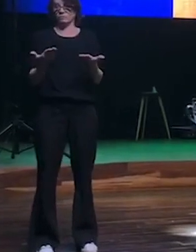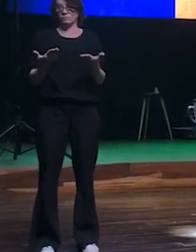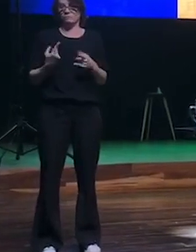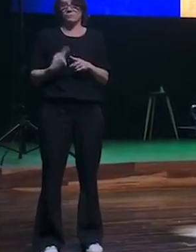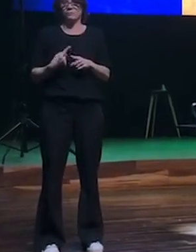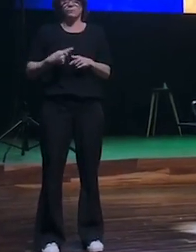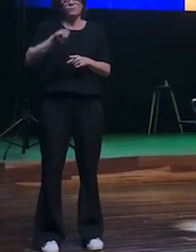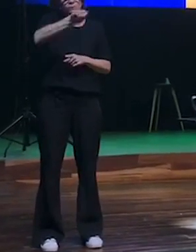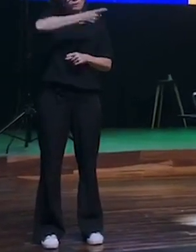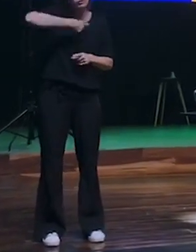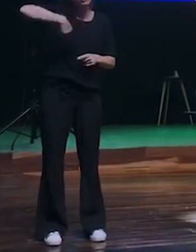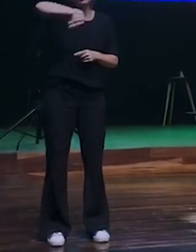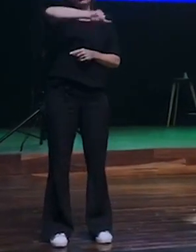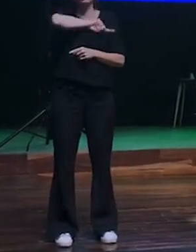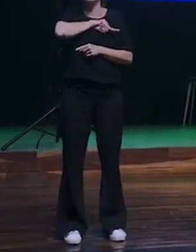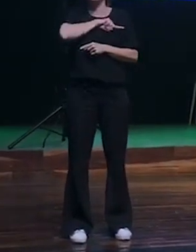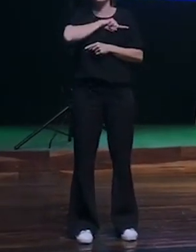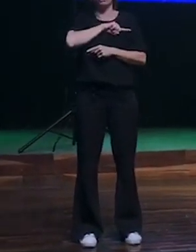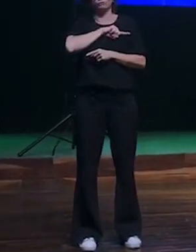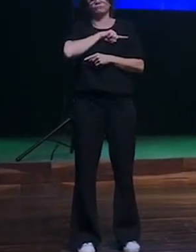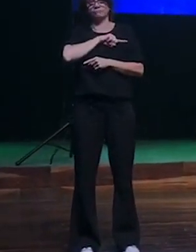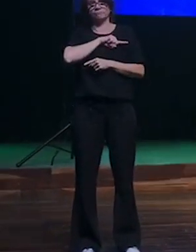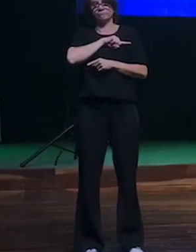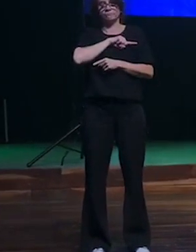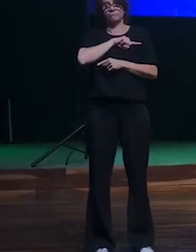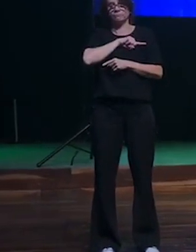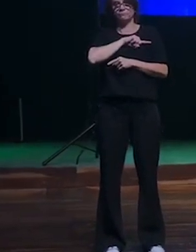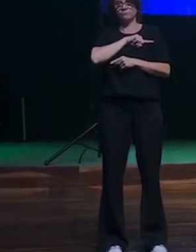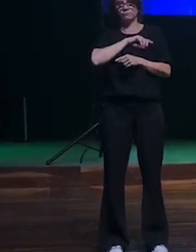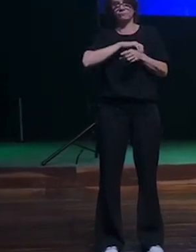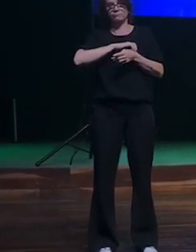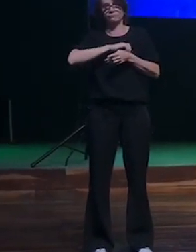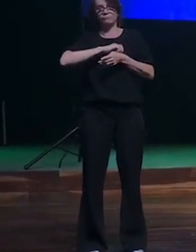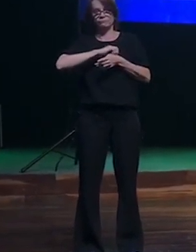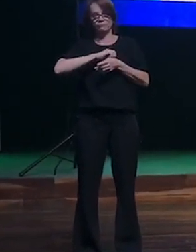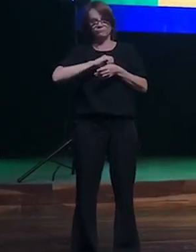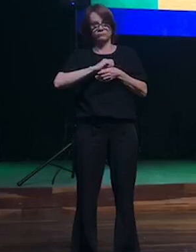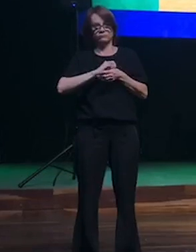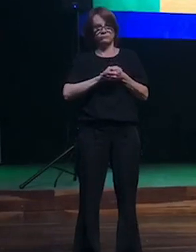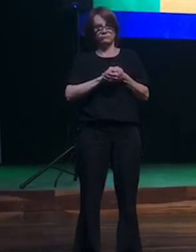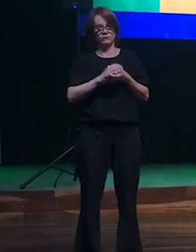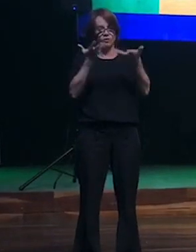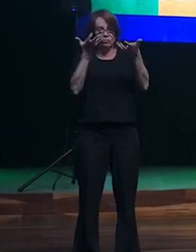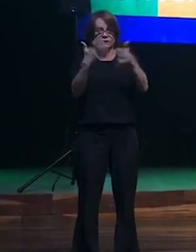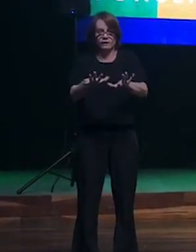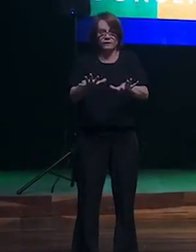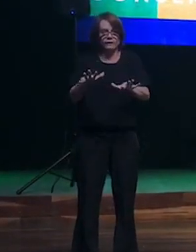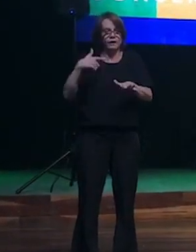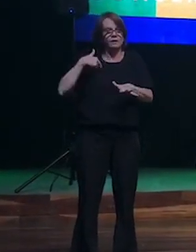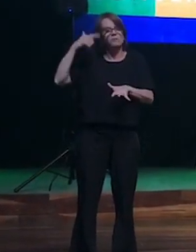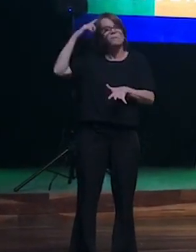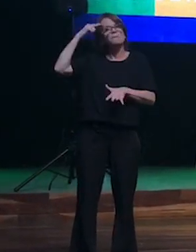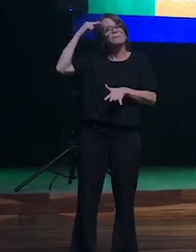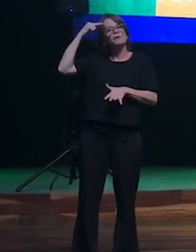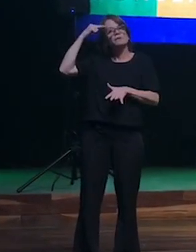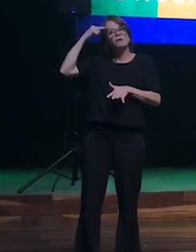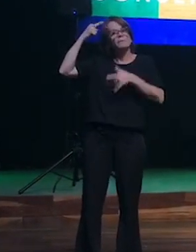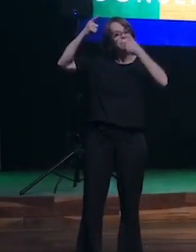porque nós nos recusamos a entrar na batalha do pensamento.